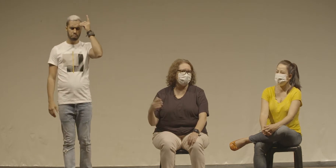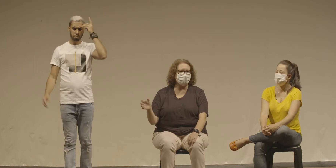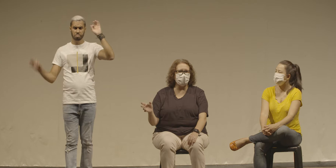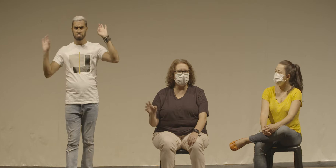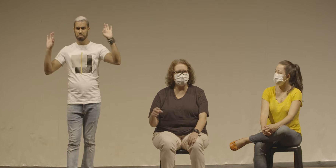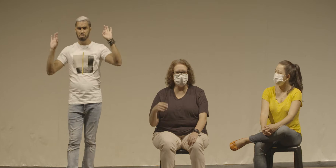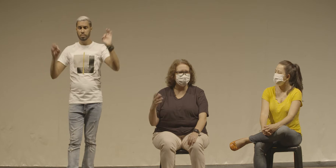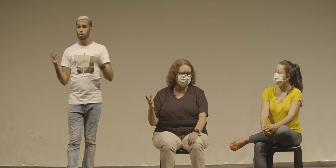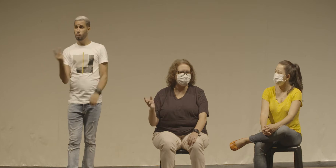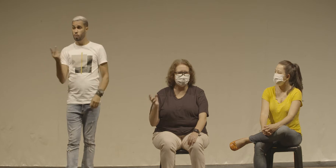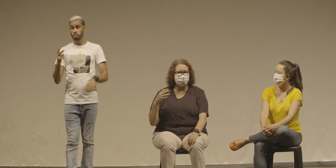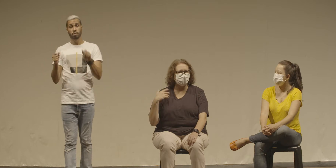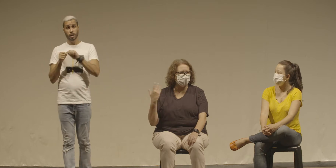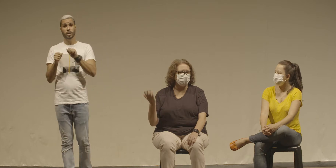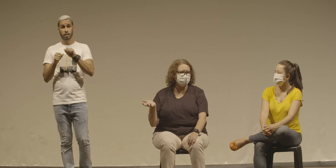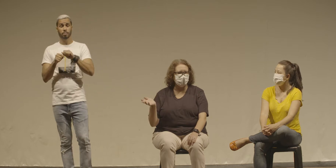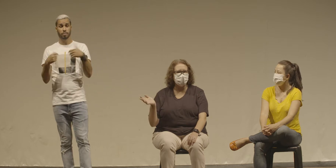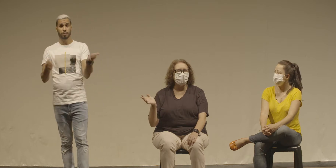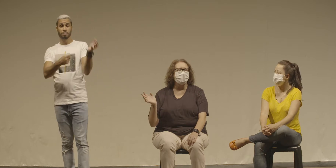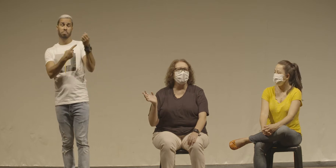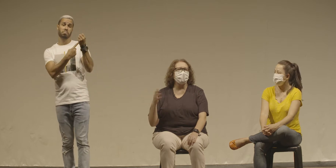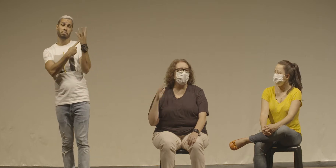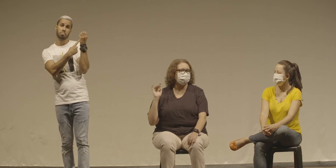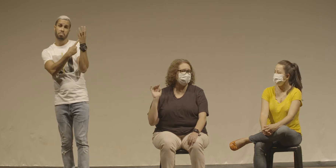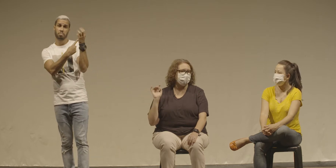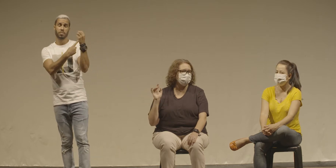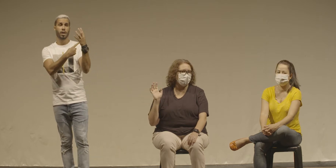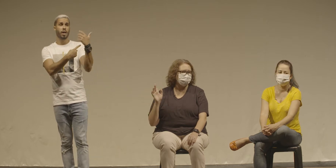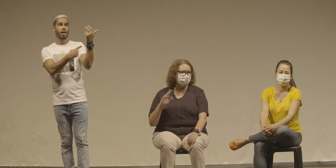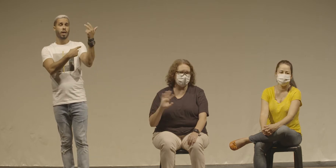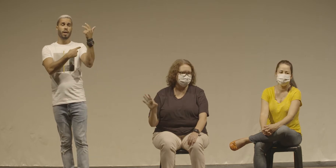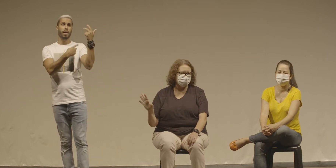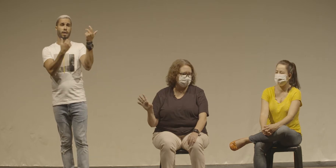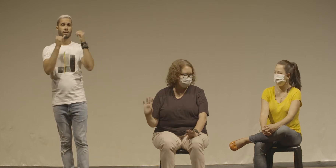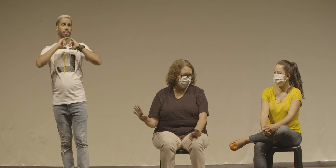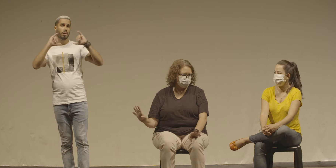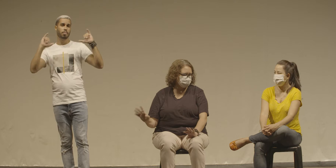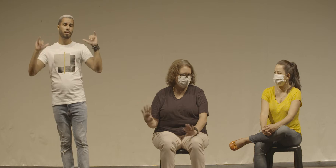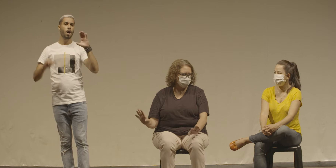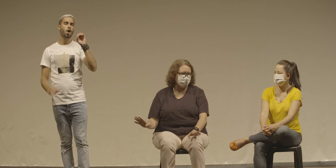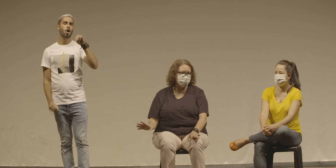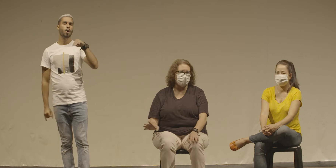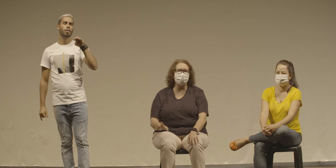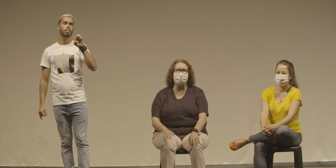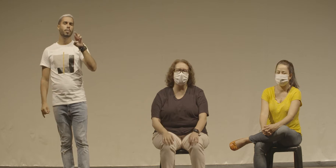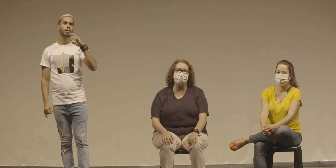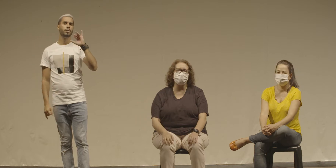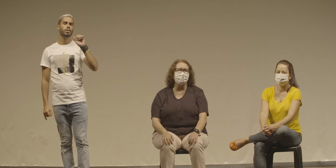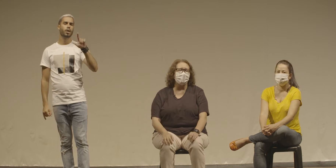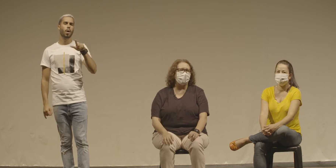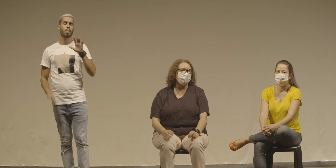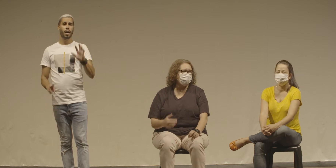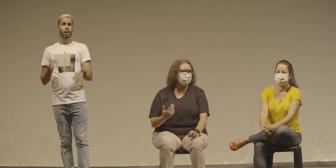faziam comerciais, algumas coisas assim para ganhar um dinheiro, e eles faziam de conta que não estavam ganhando nada com